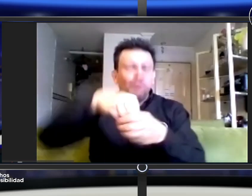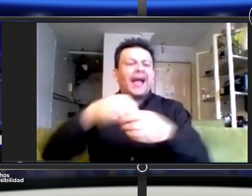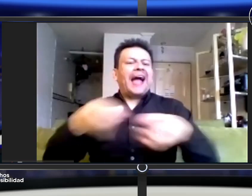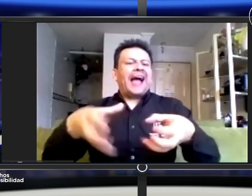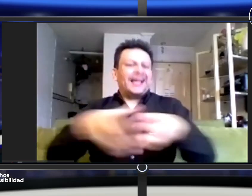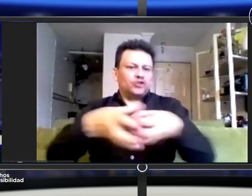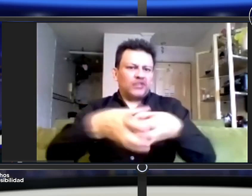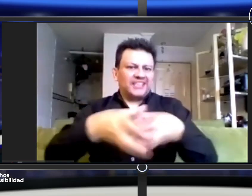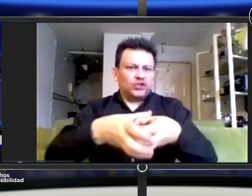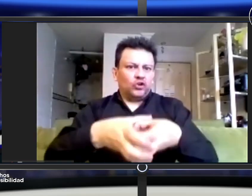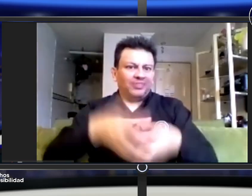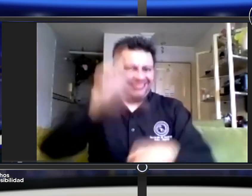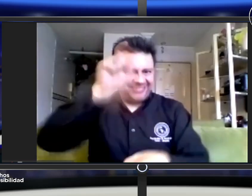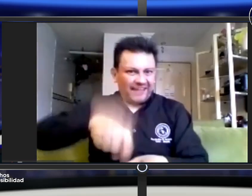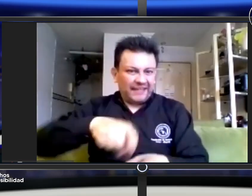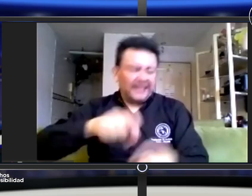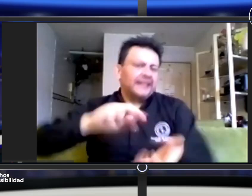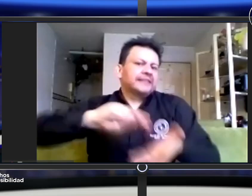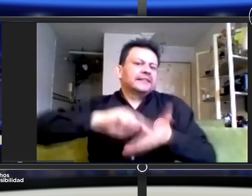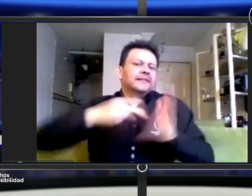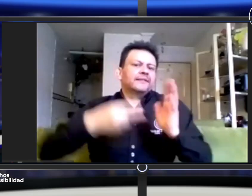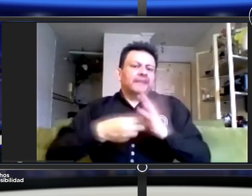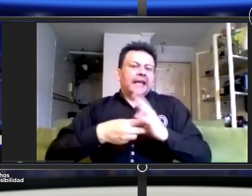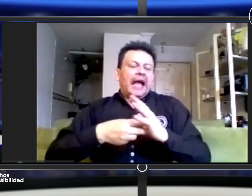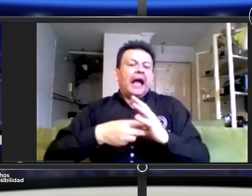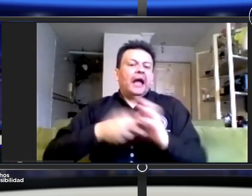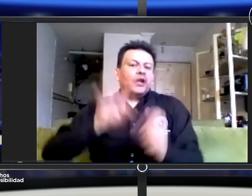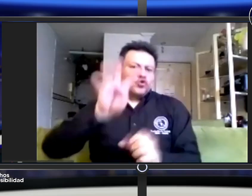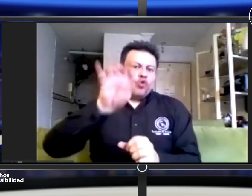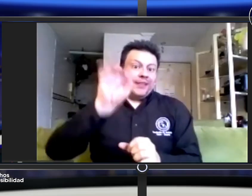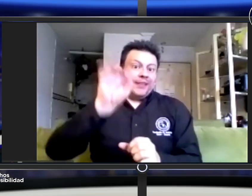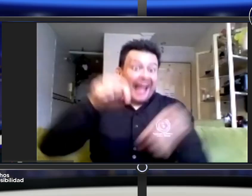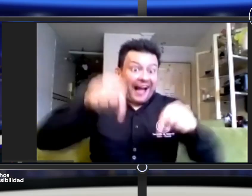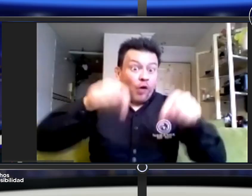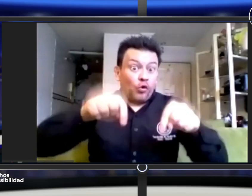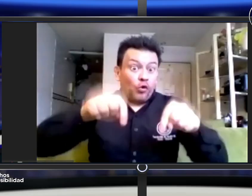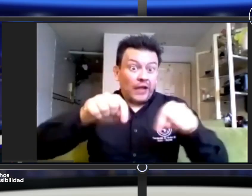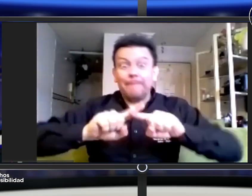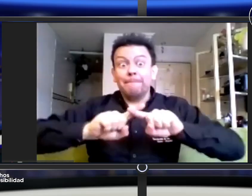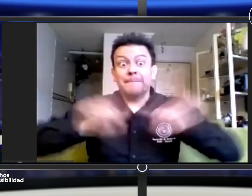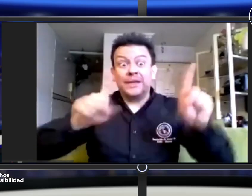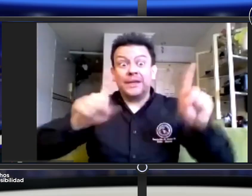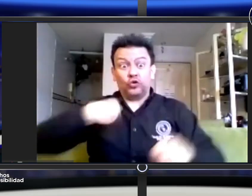30% de los integrantes de las asociaciones. Entonces,